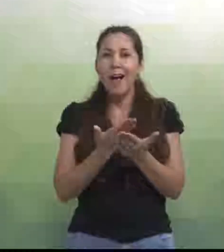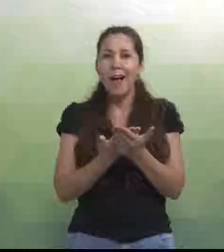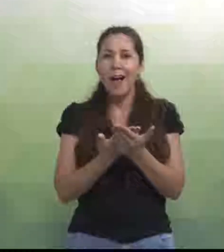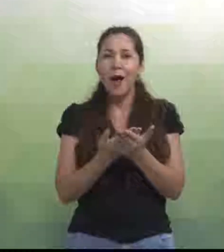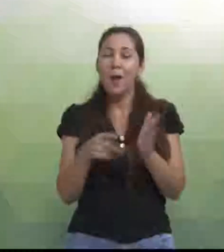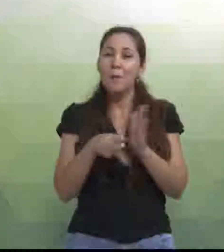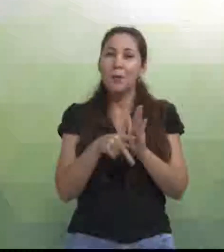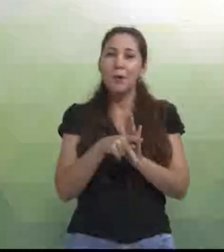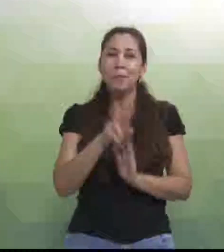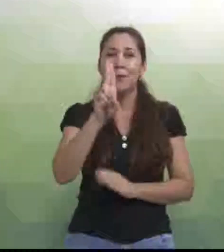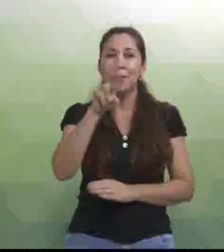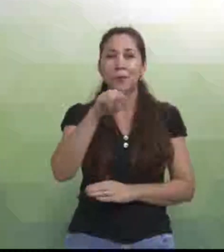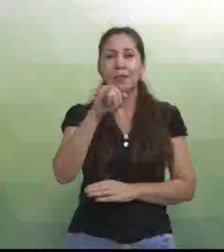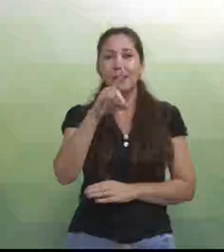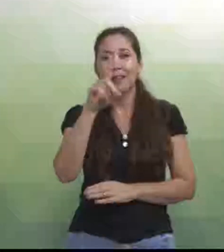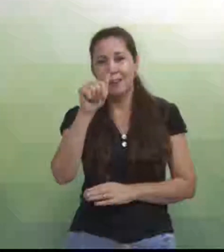da unidade 1, 2 e 3